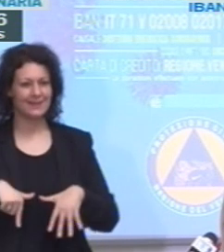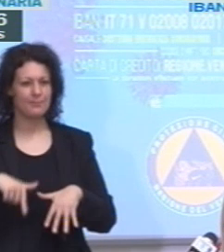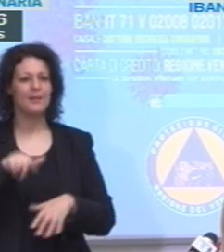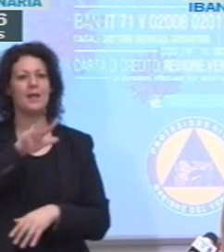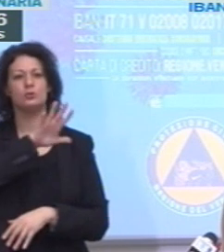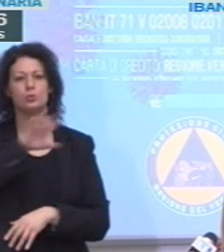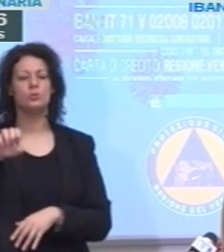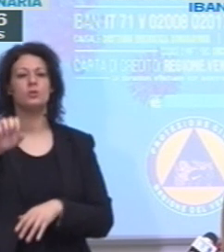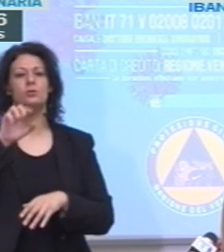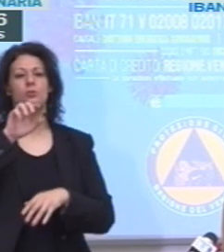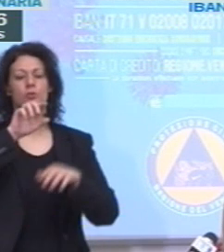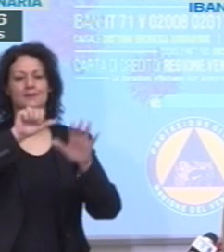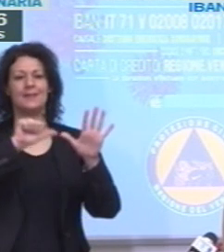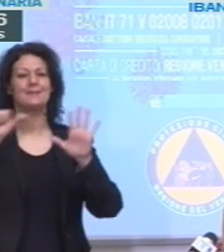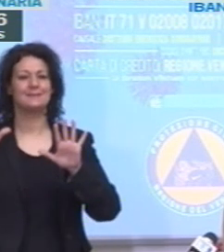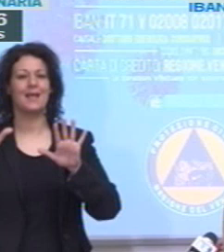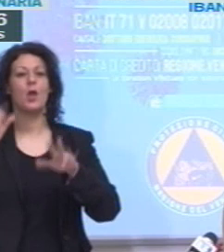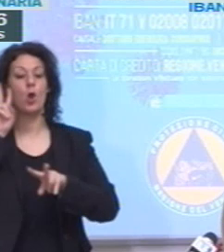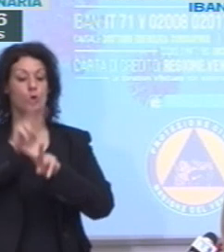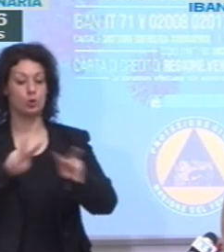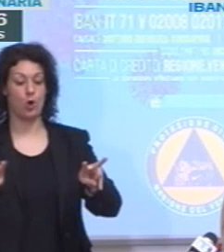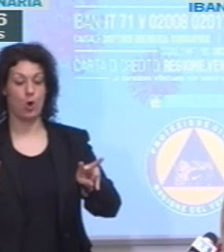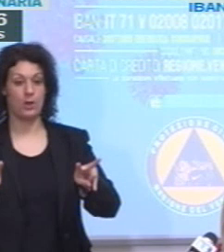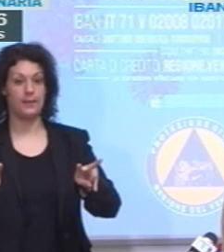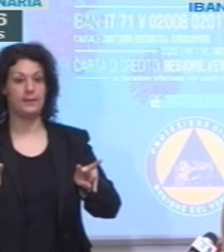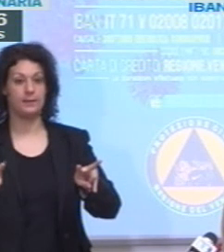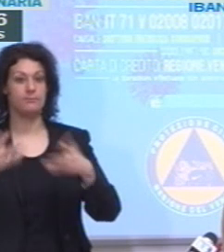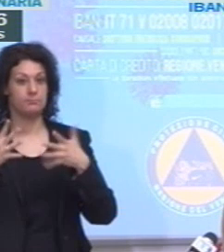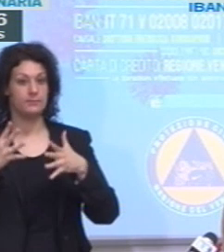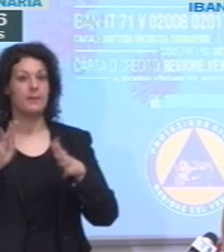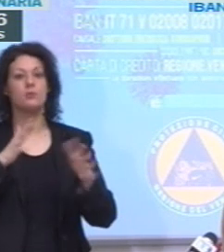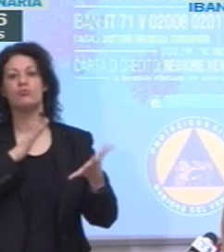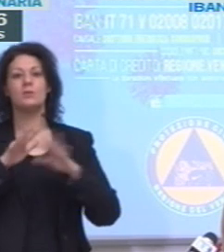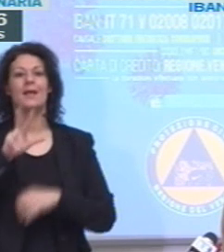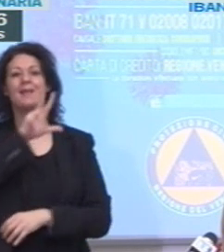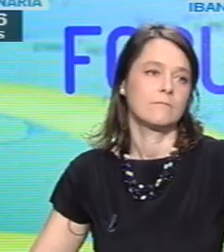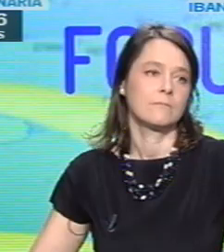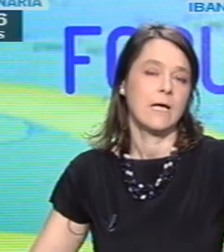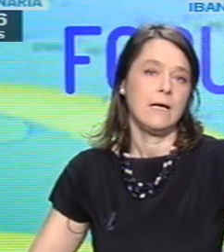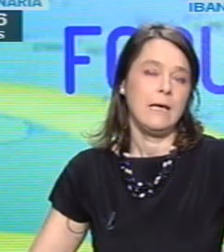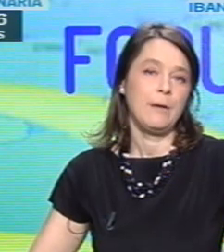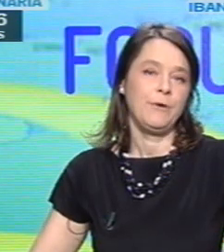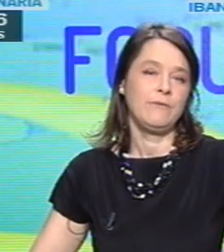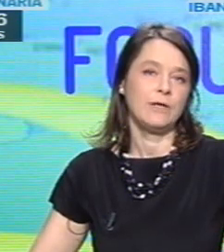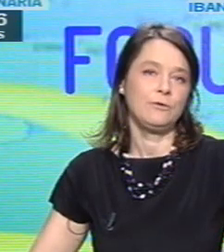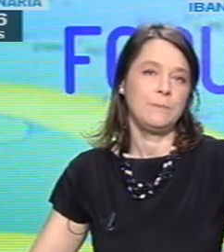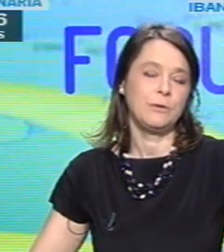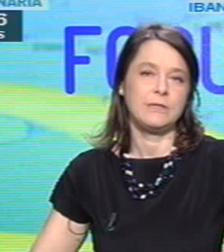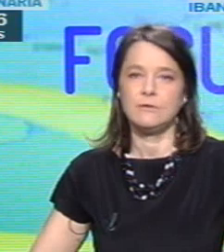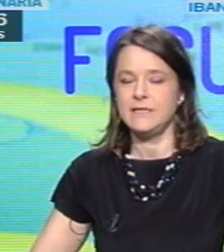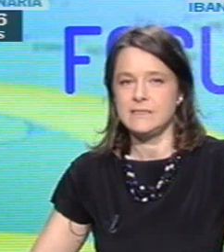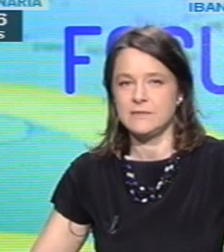7.576 controlli per circa 300.000 lavoratori. E proprio i